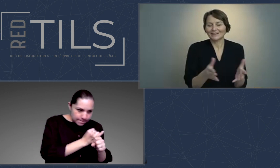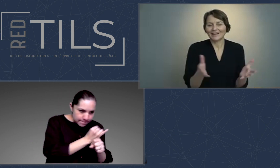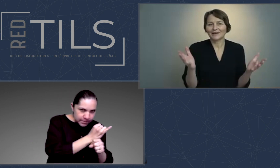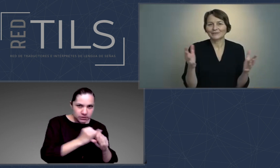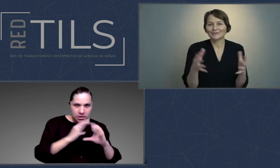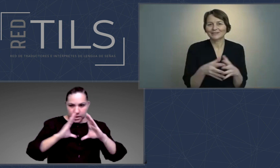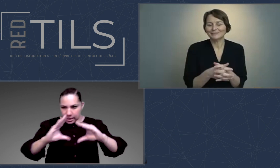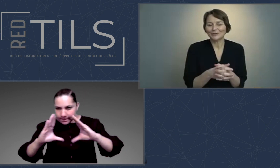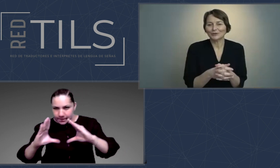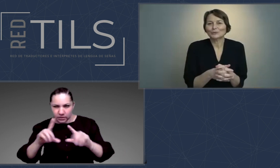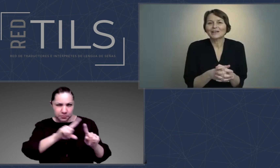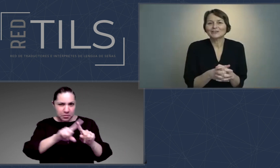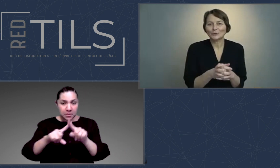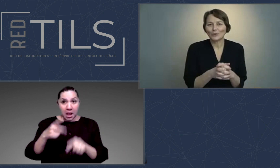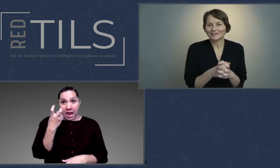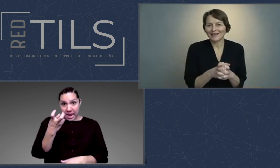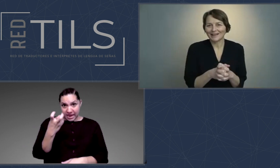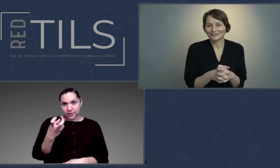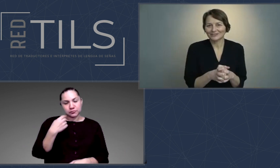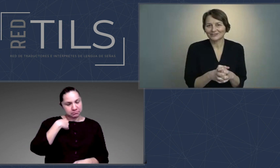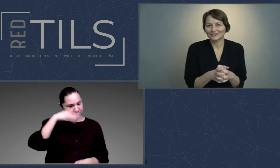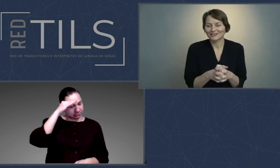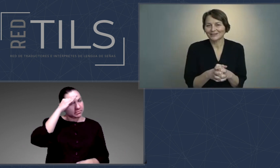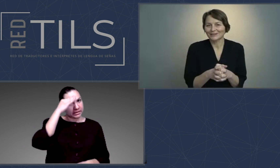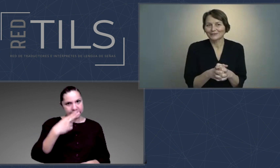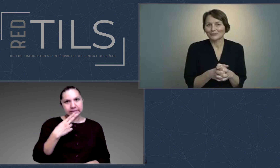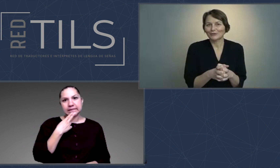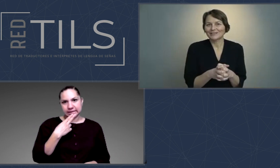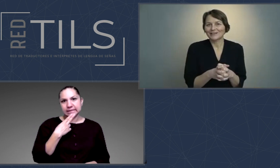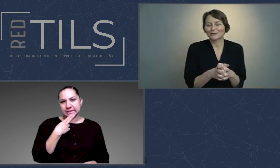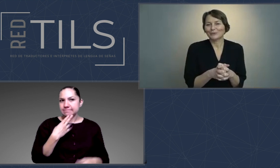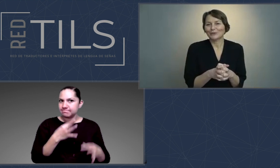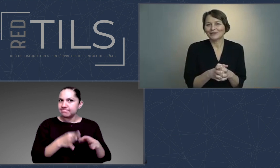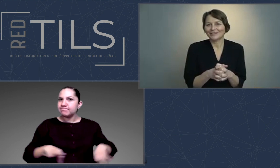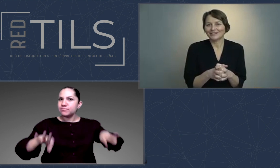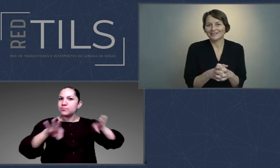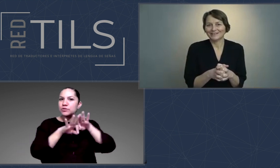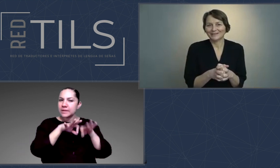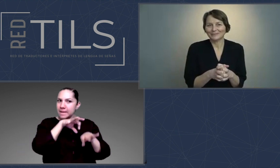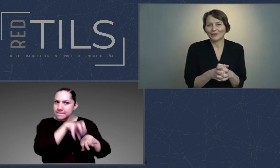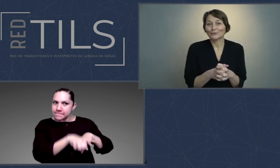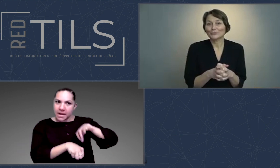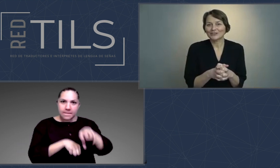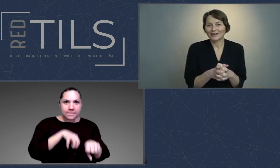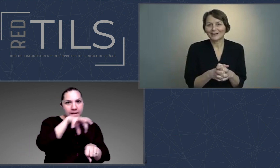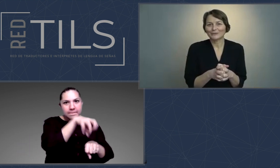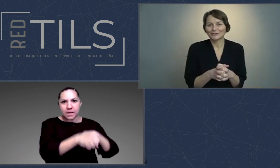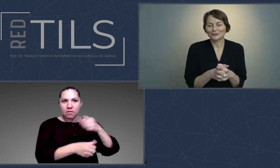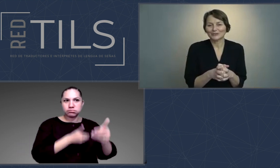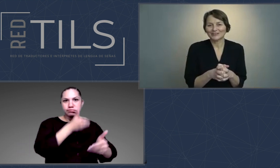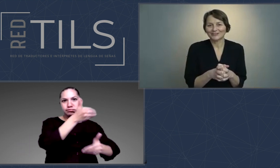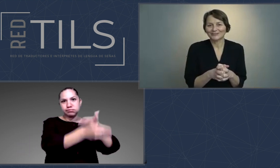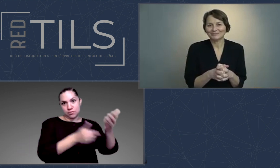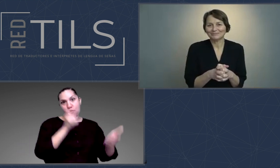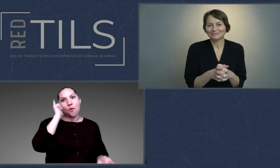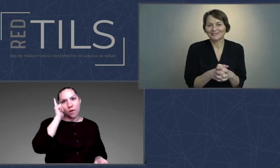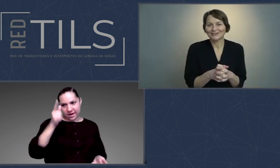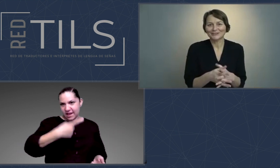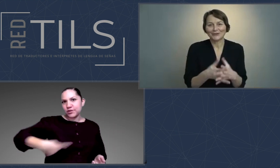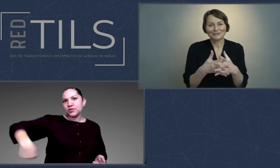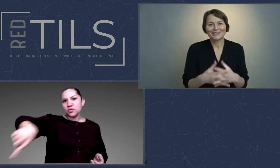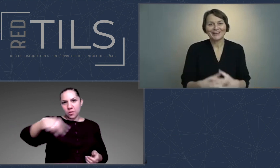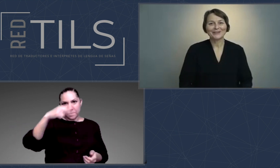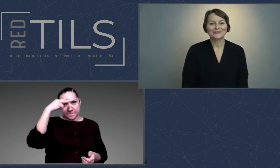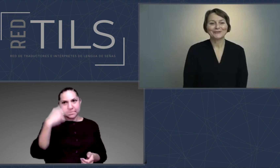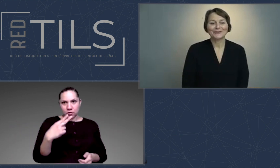increíbles en México, van a poder incidir realmente a que la comunidad sorda pueda tener